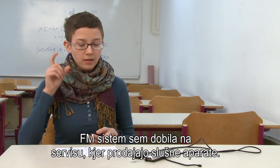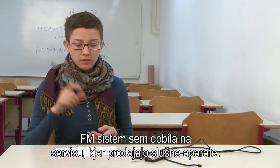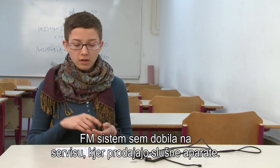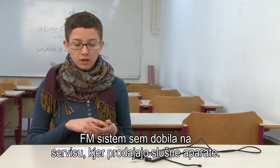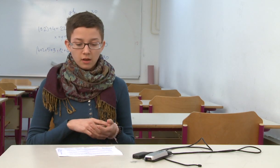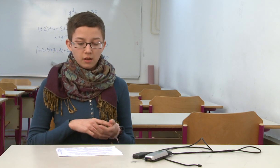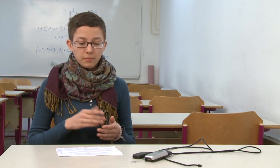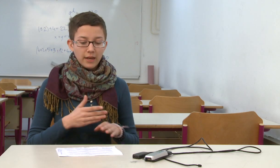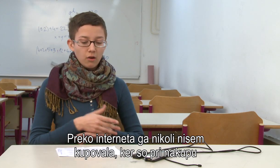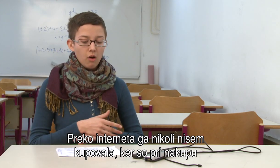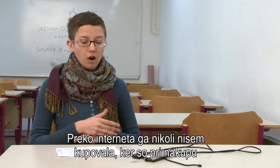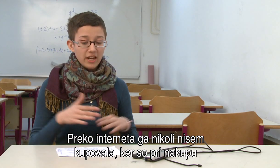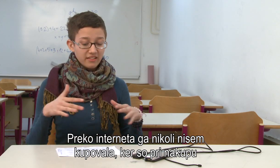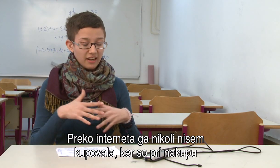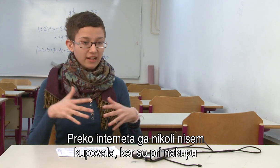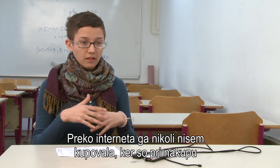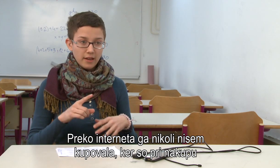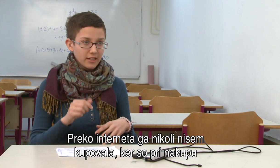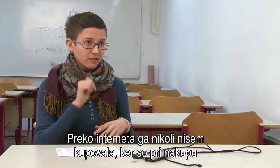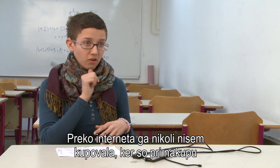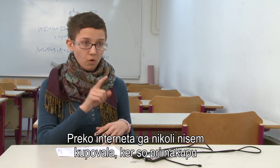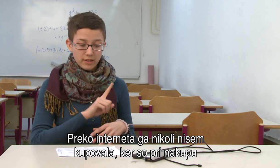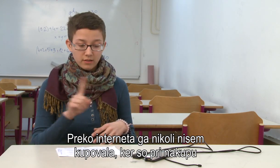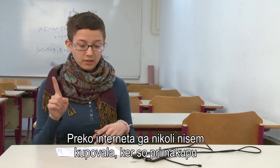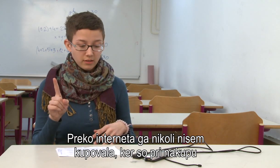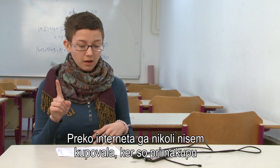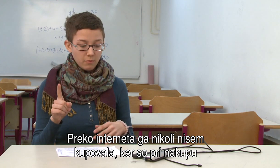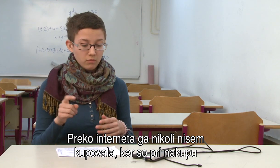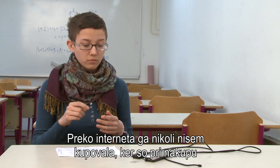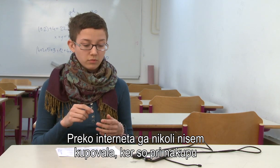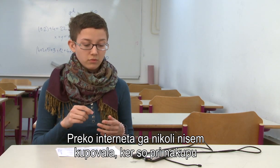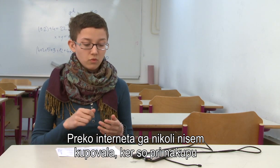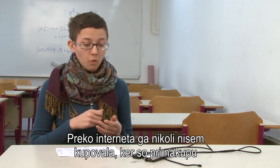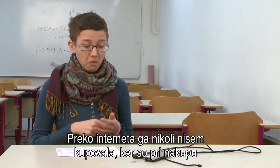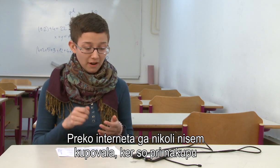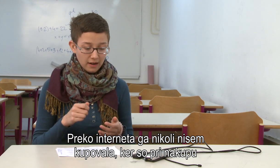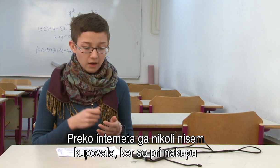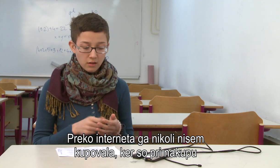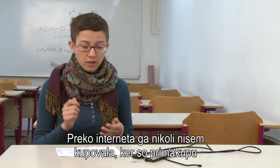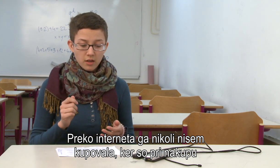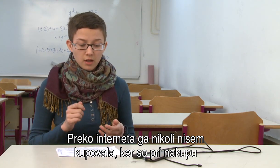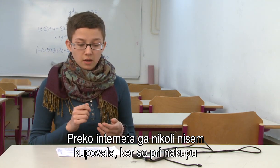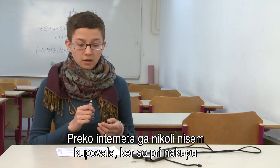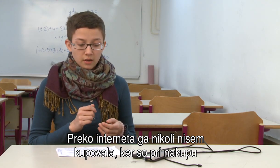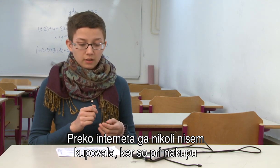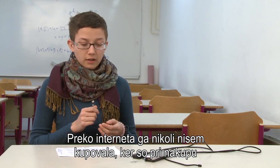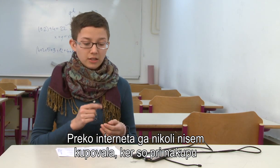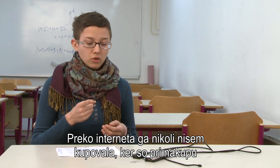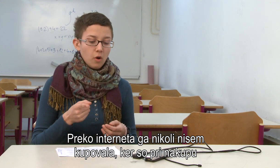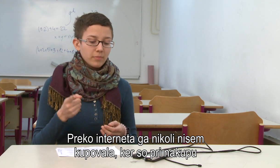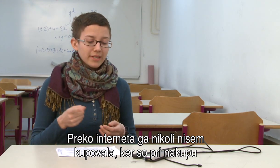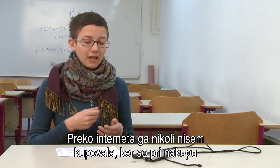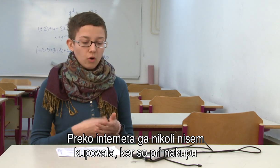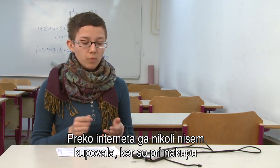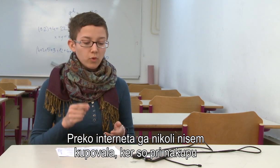aparate. Preko interneta jih nikoli nisem kupovala, ker